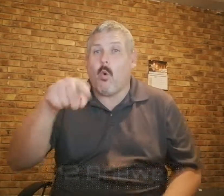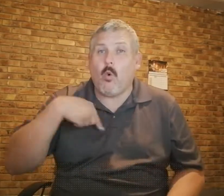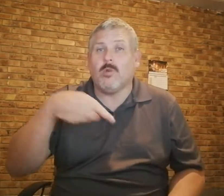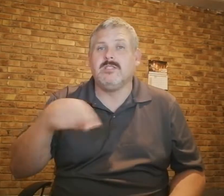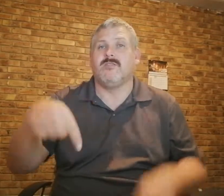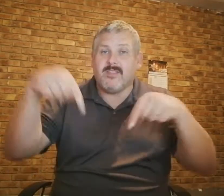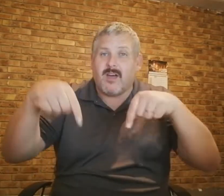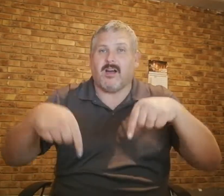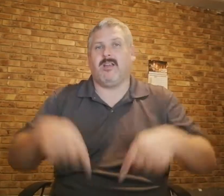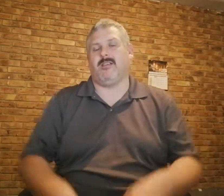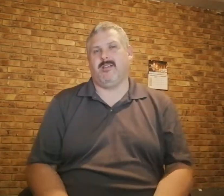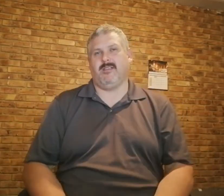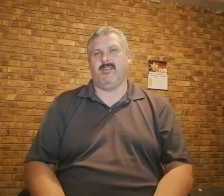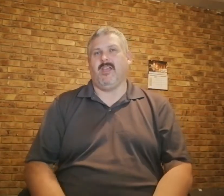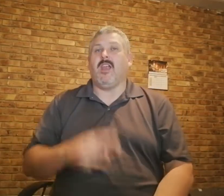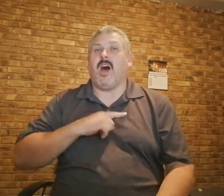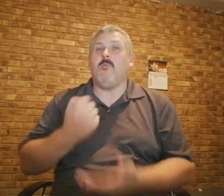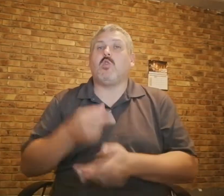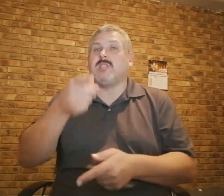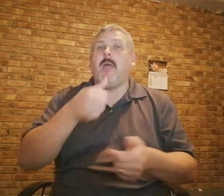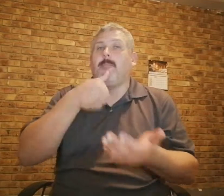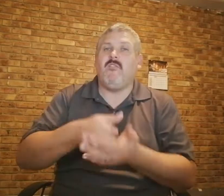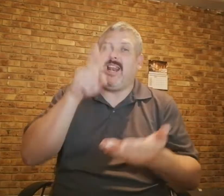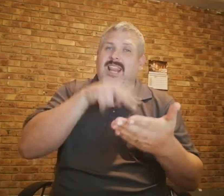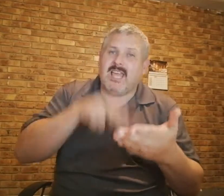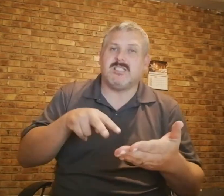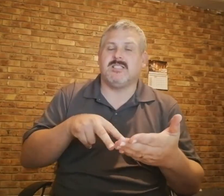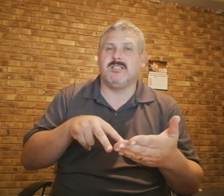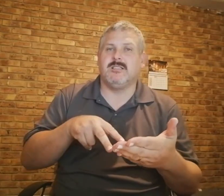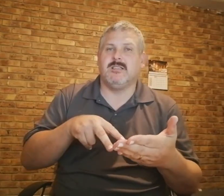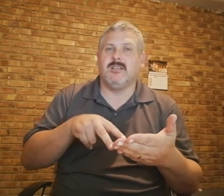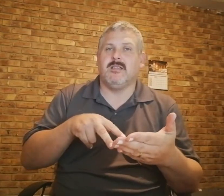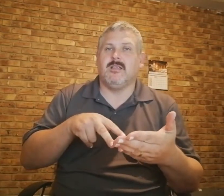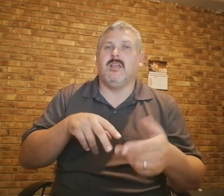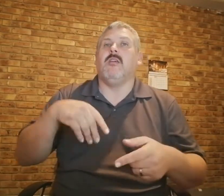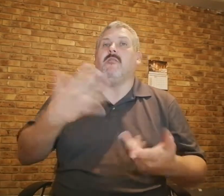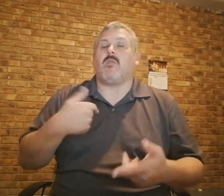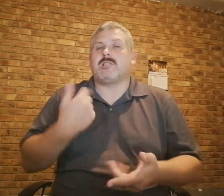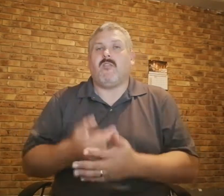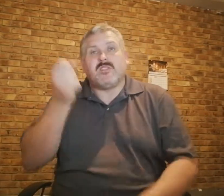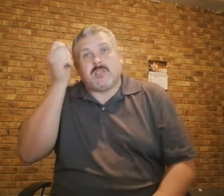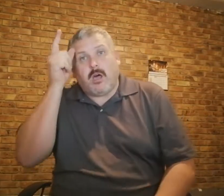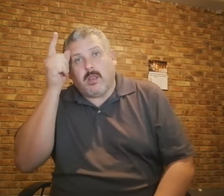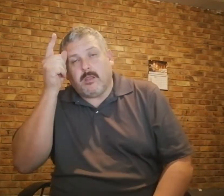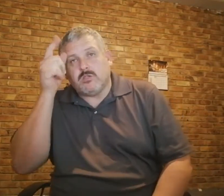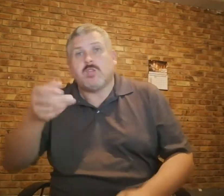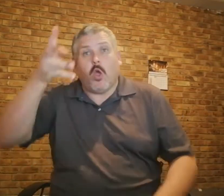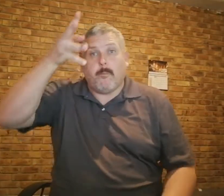ons vandag. Daarom moet ons die Bijbel lees, wat ons kan verstaan, soos hy